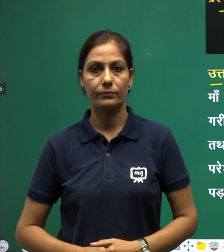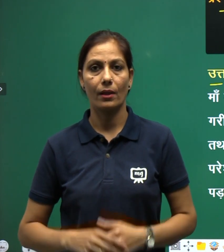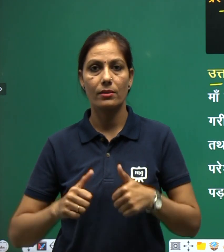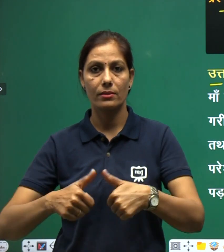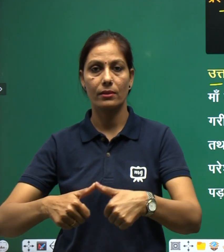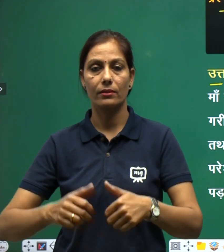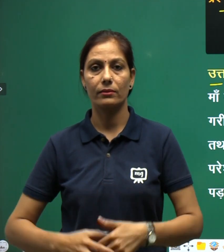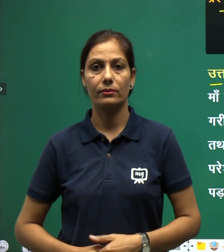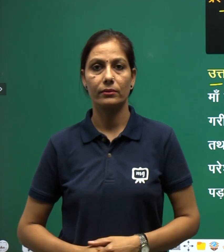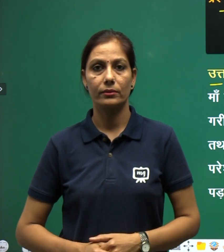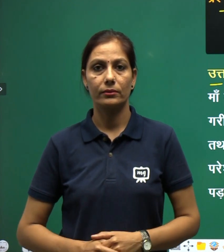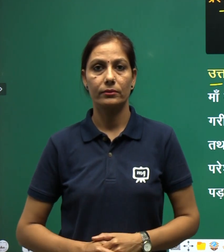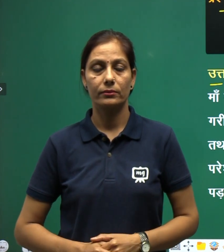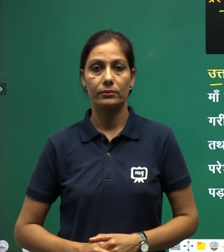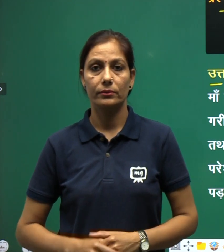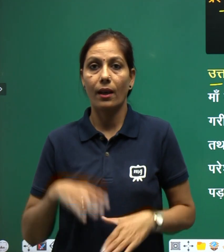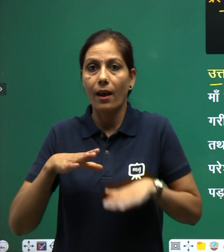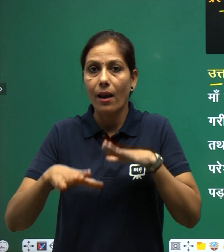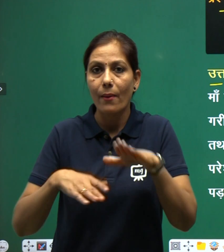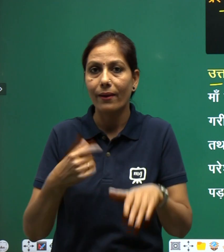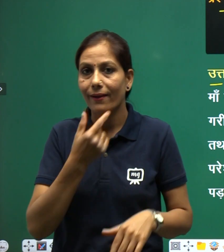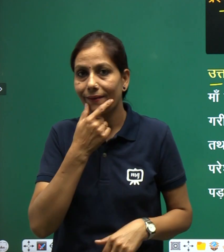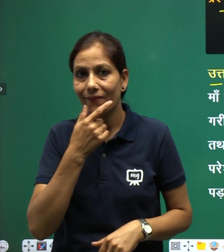है चार्ली चैपलिन को